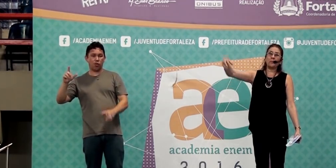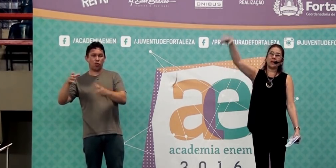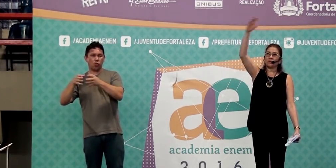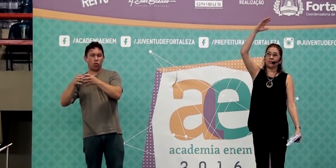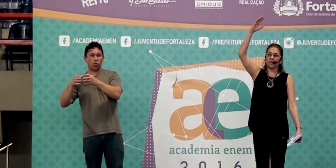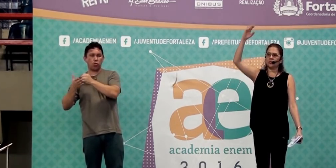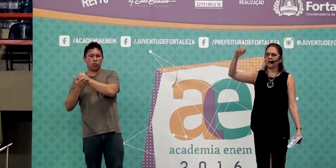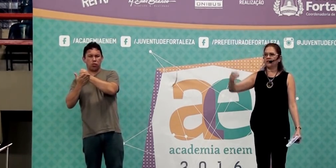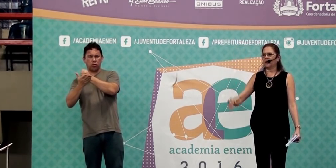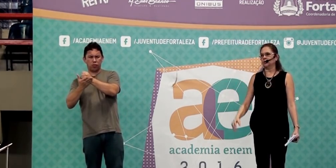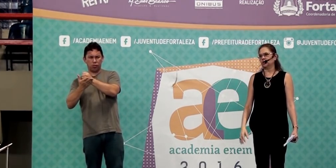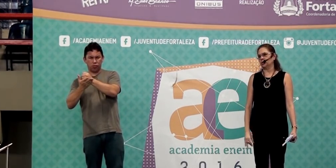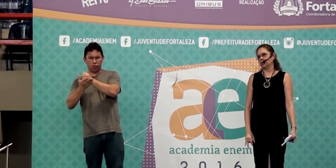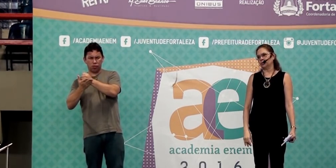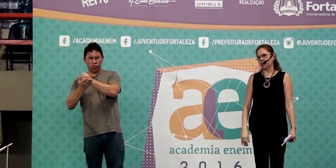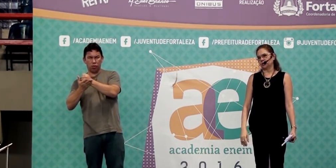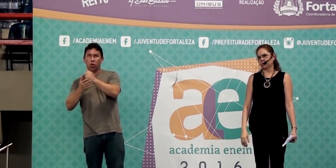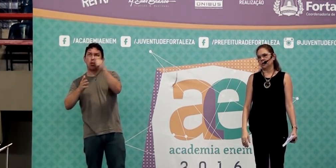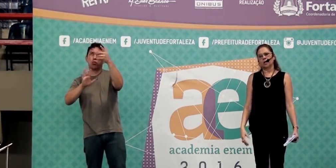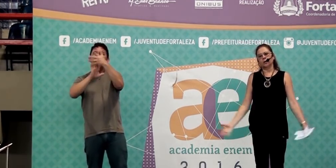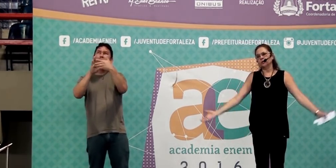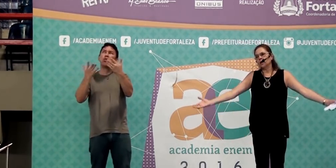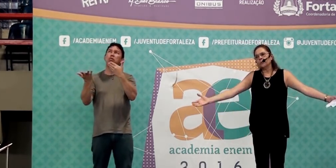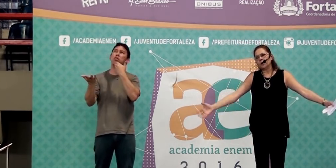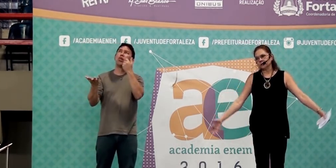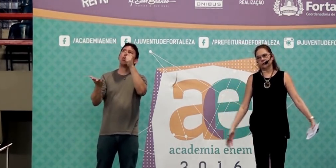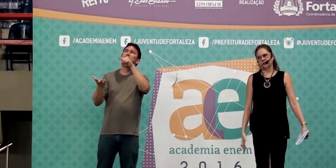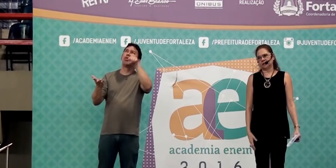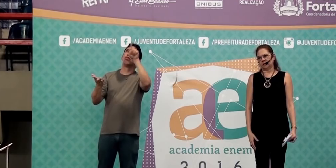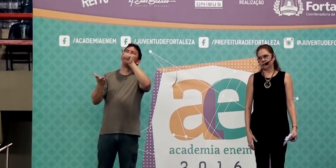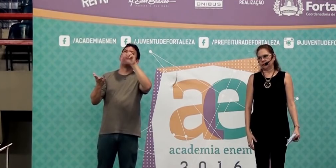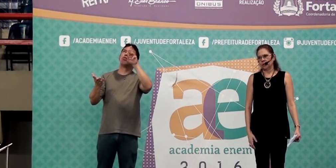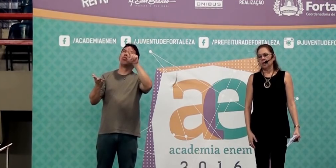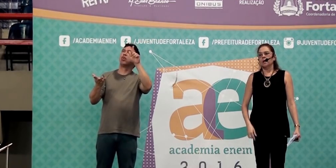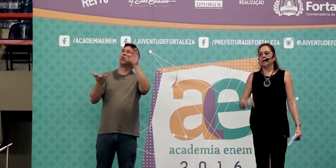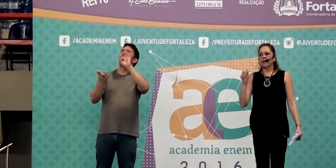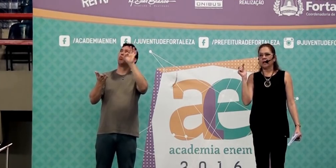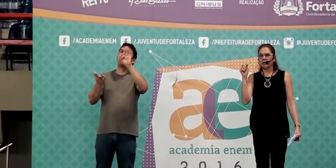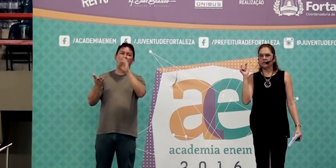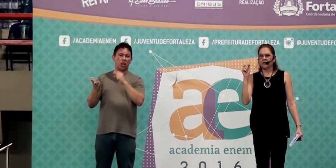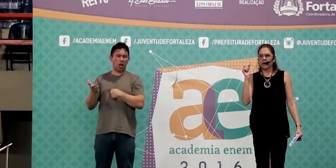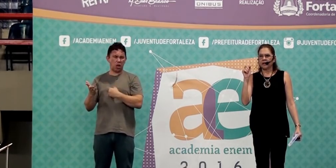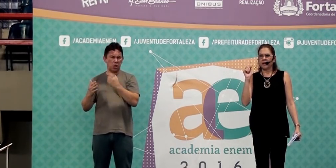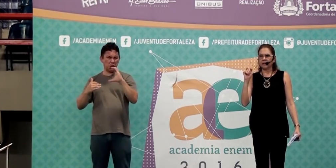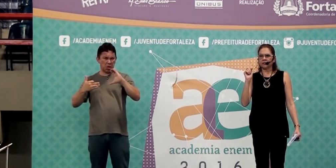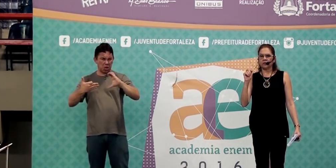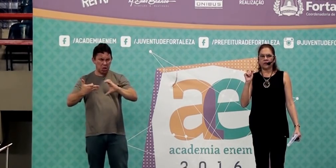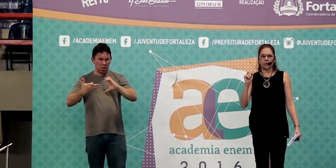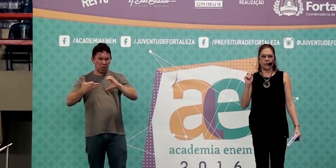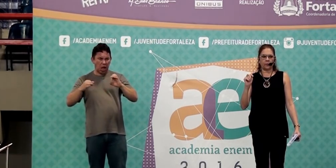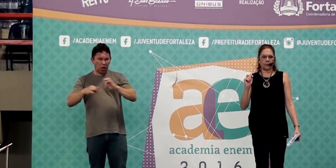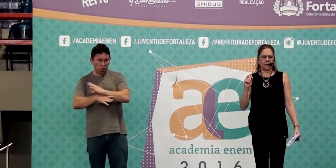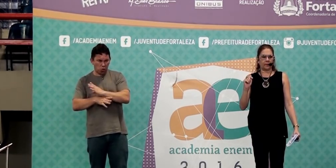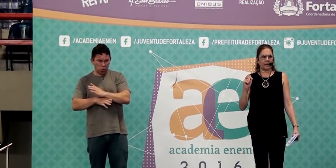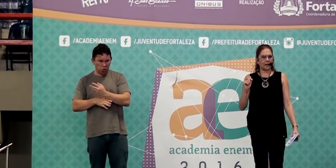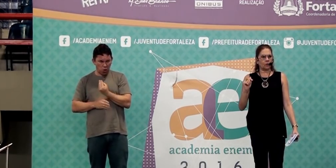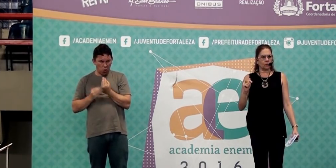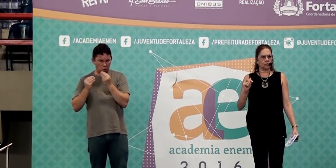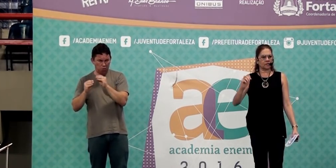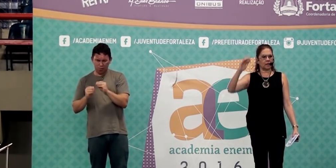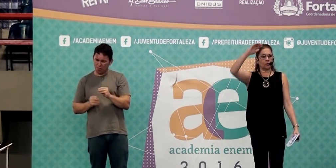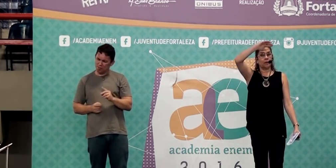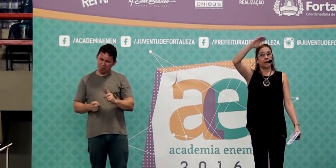E em momento nenhum ele falou de ONG no texto. Eu não posso fazer isso. Quem vai resolver o meu problema